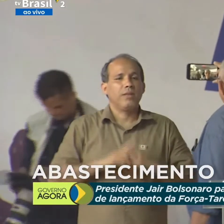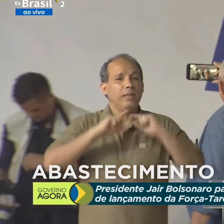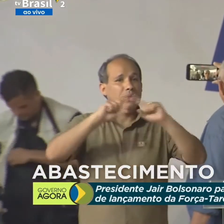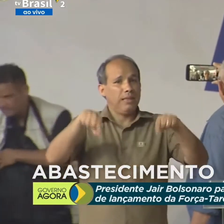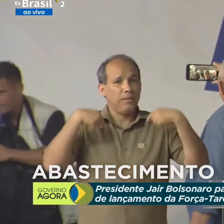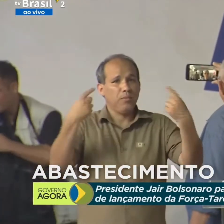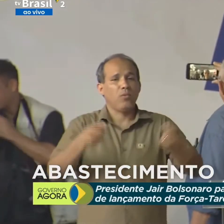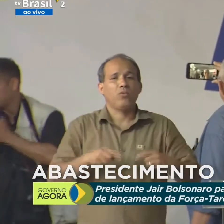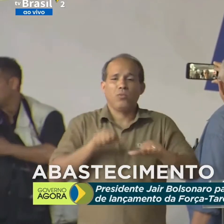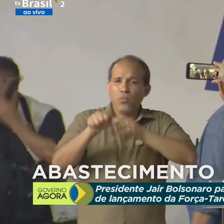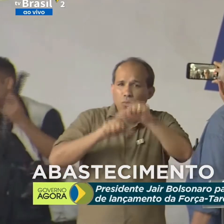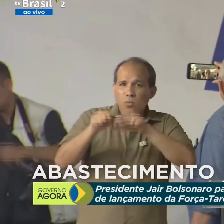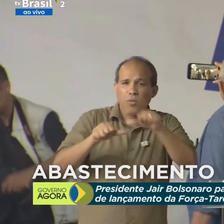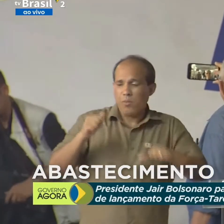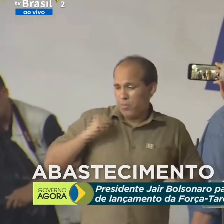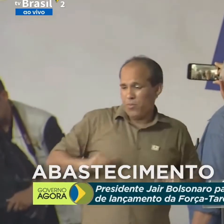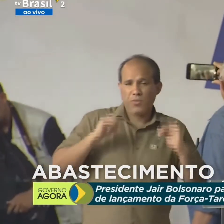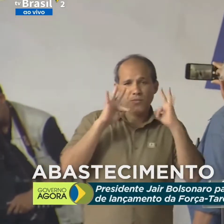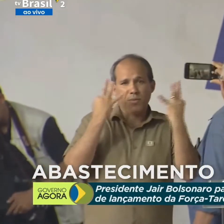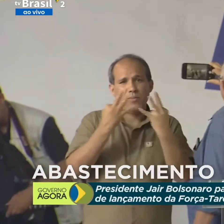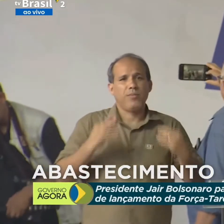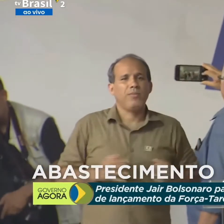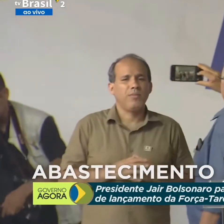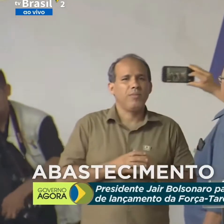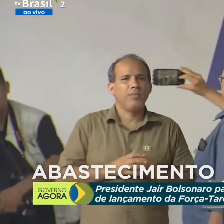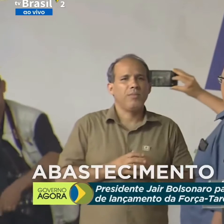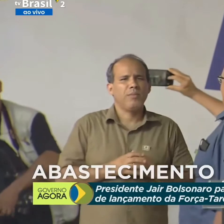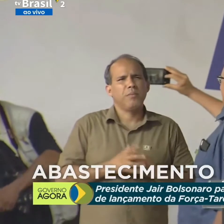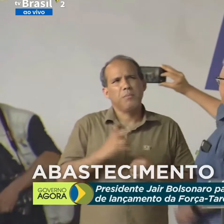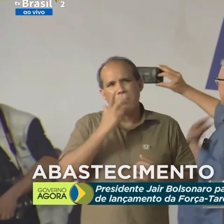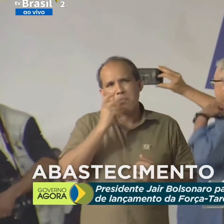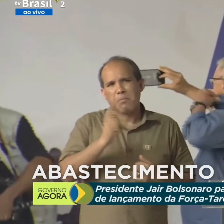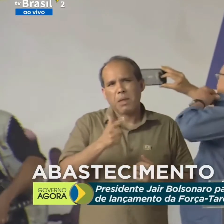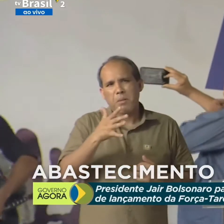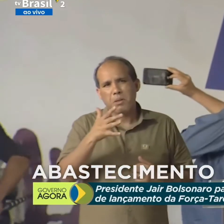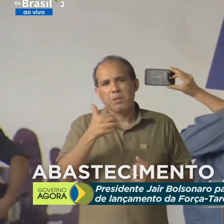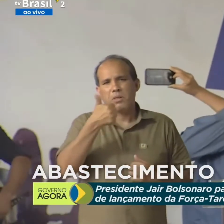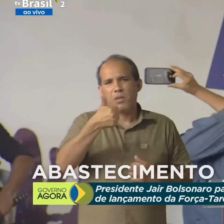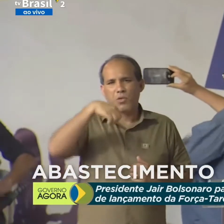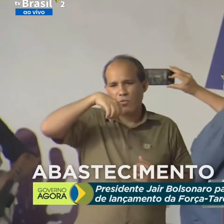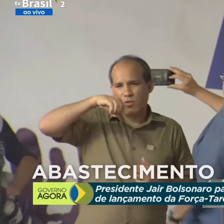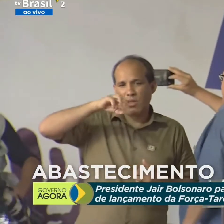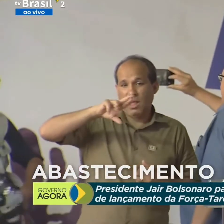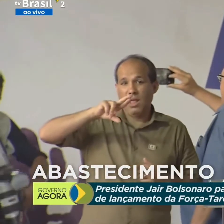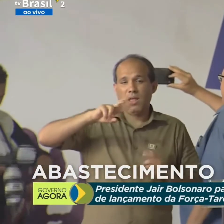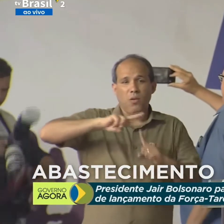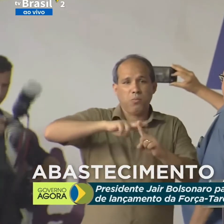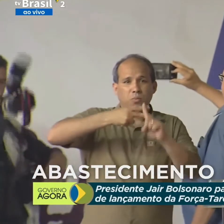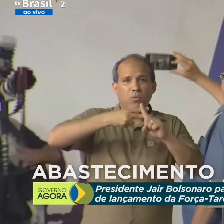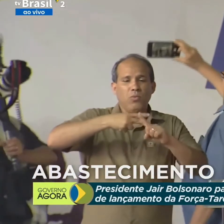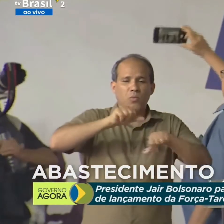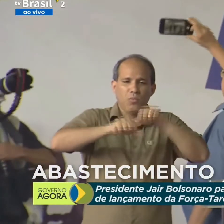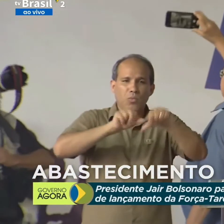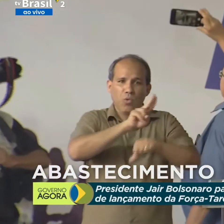Depois transformamos o Bolsa Família, que pagava em média R$ 190,00, para o